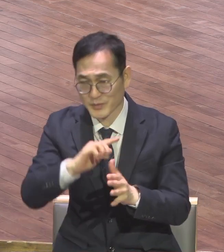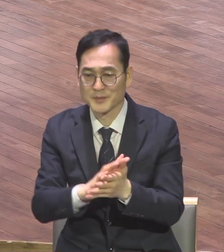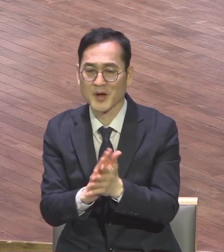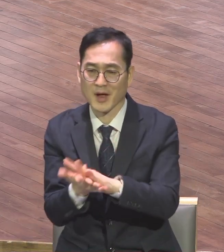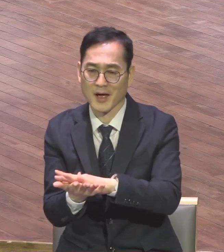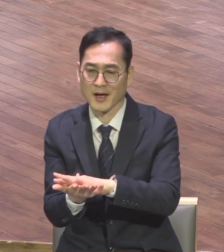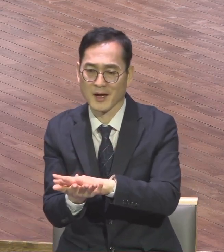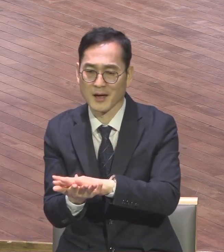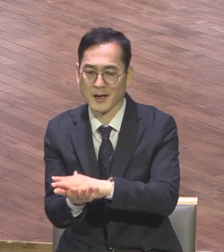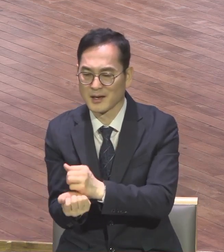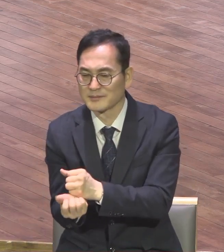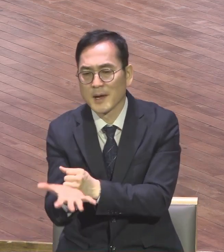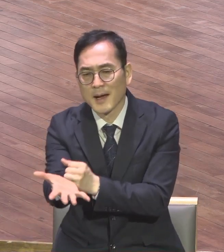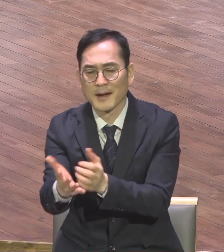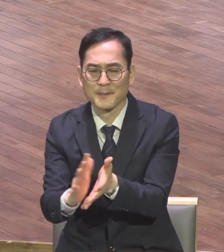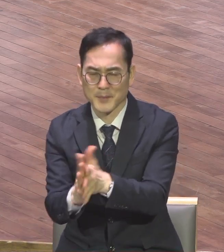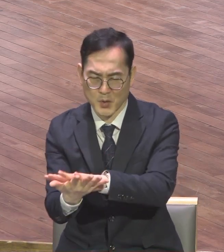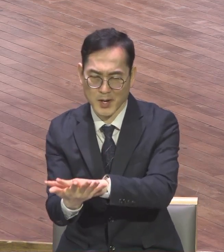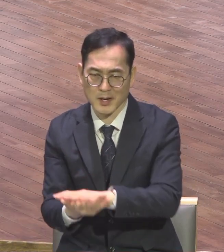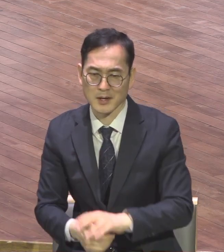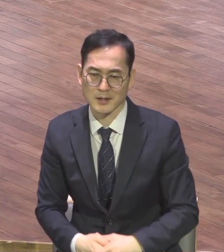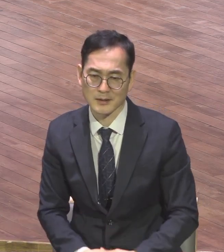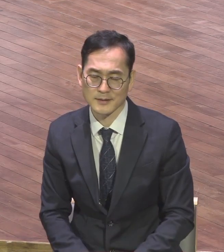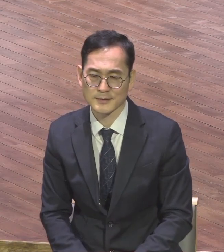수가 있다. 하루아침에.